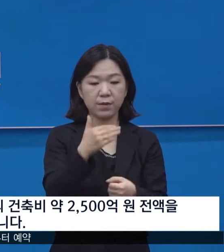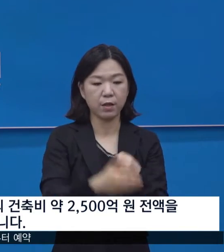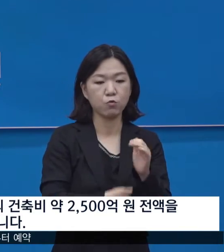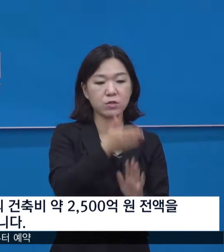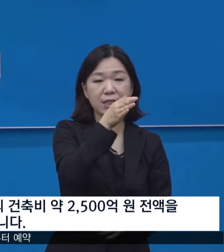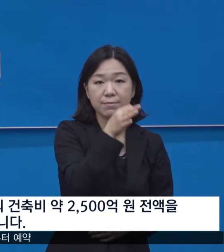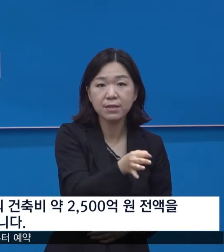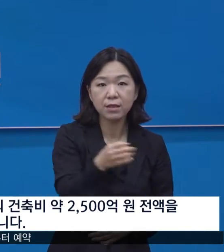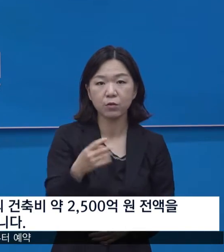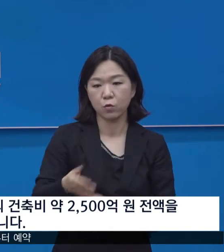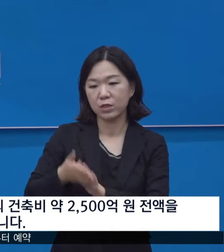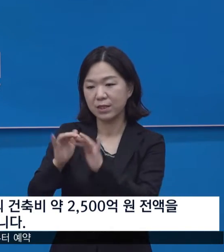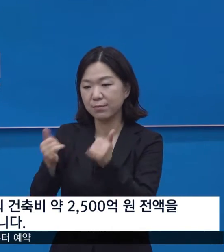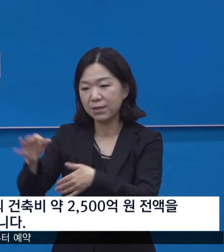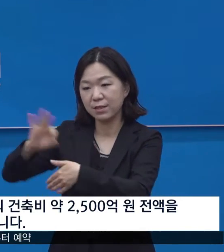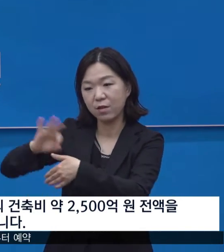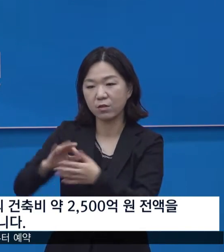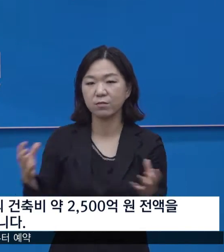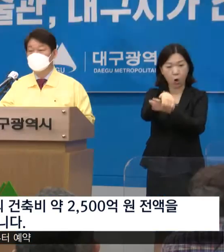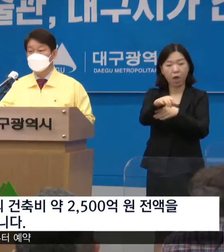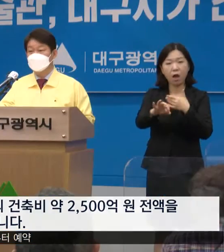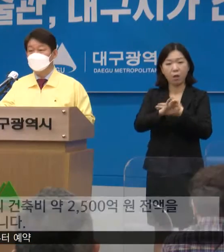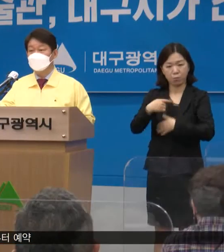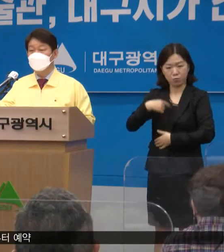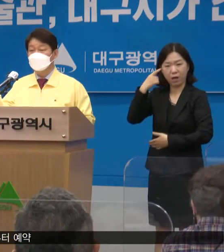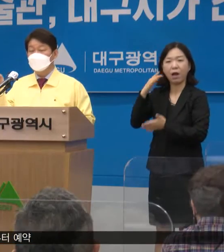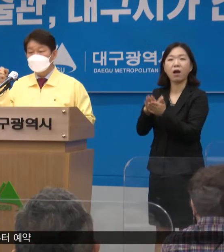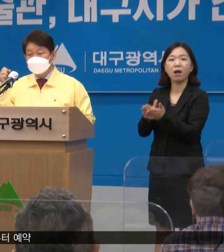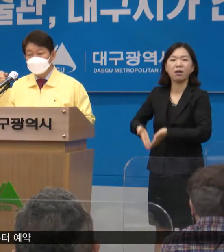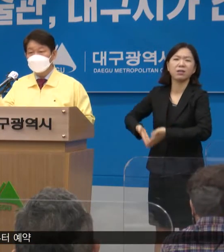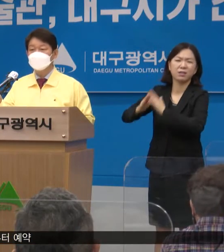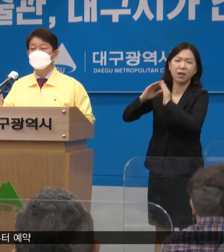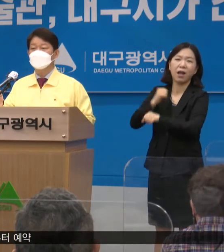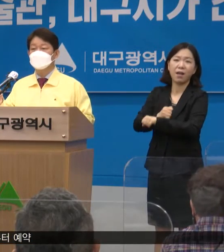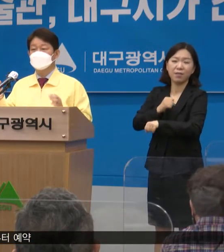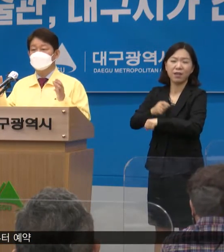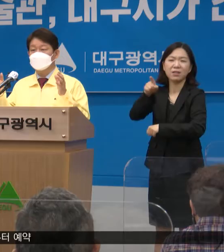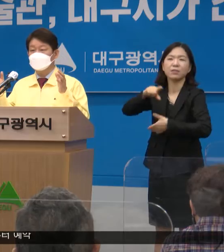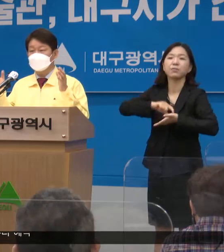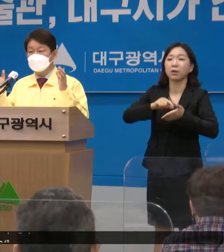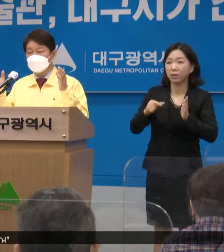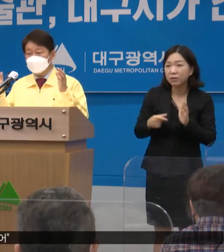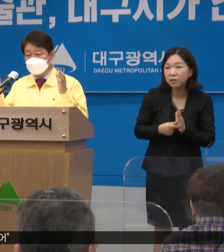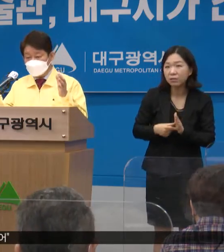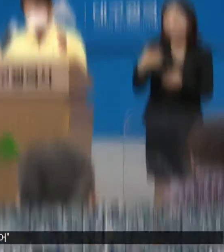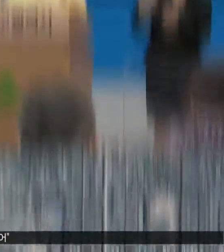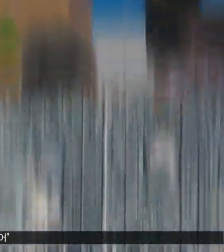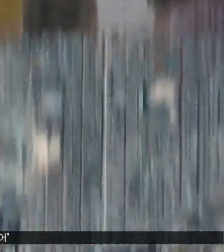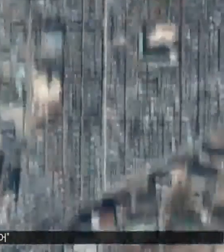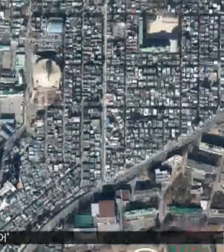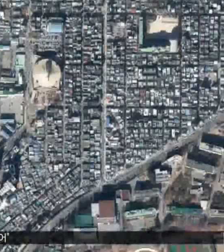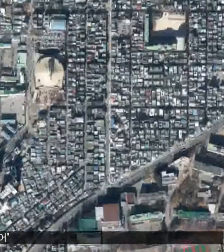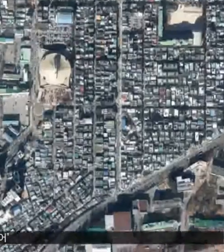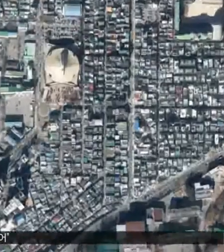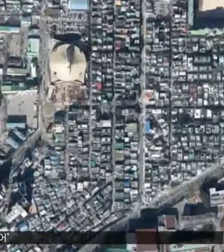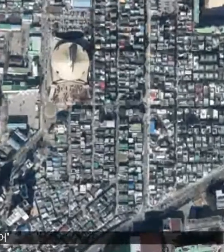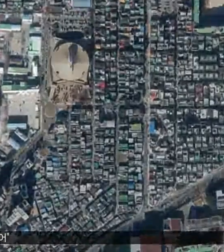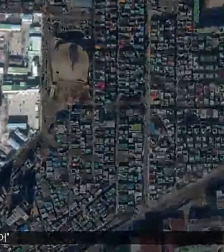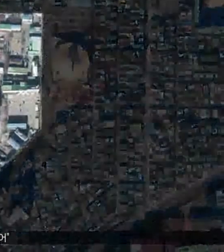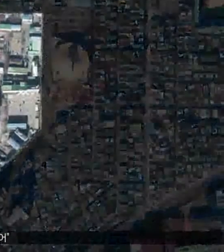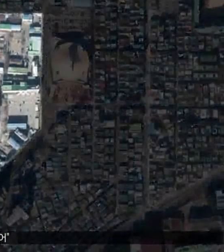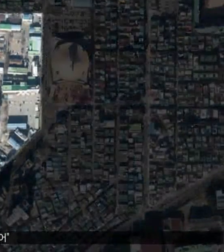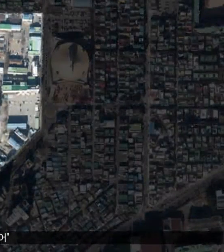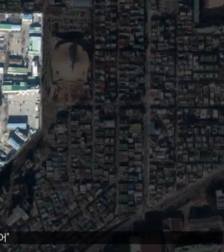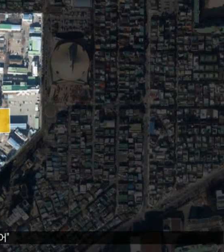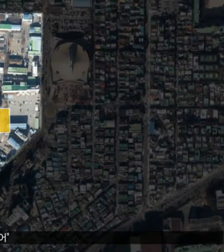대구시비와 시민성금으로 지원하겠습니다. 대구시가 내건 이름은 이건희 헤리티지 센터. 도청 건물